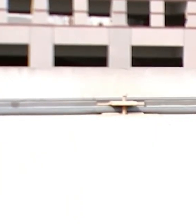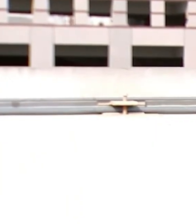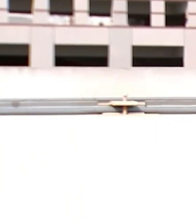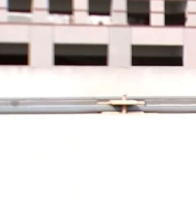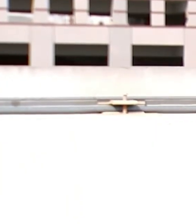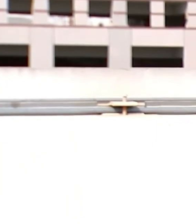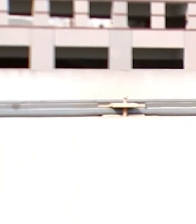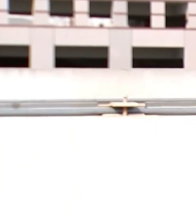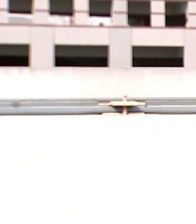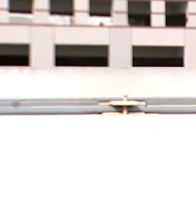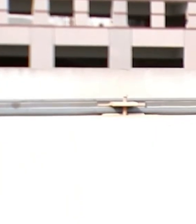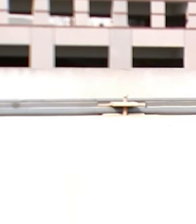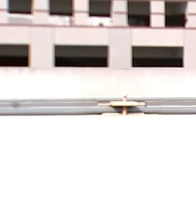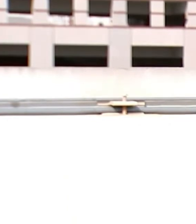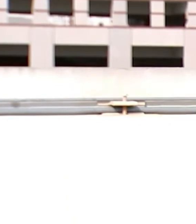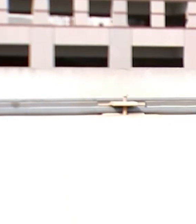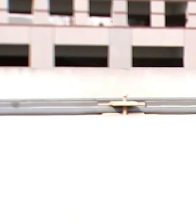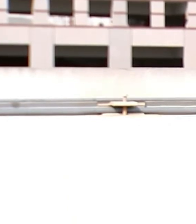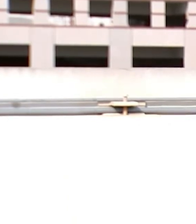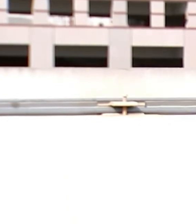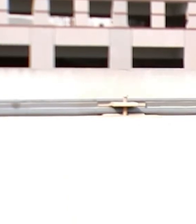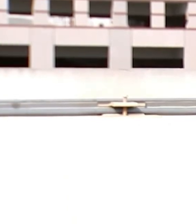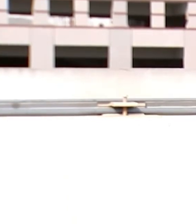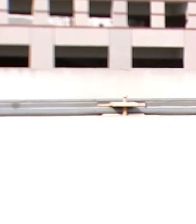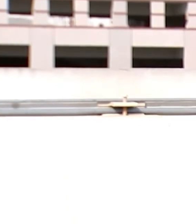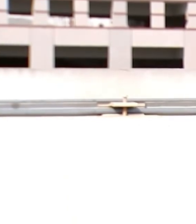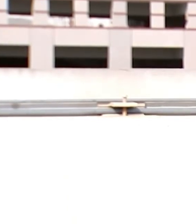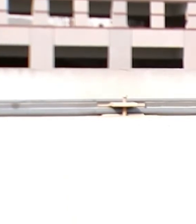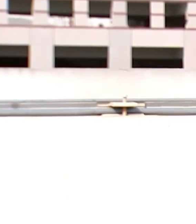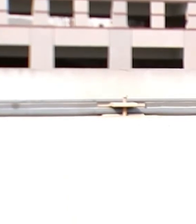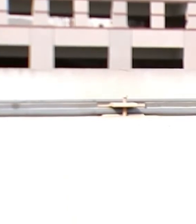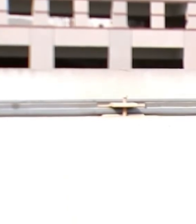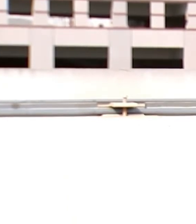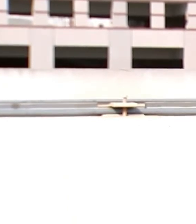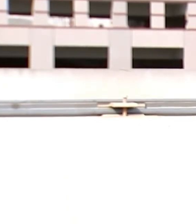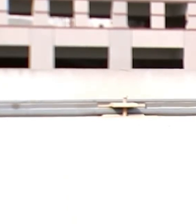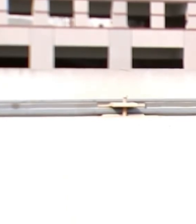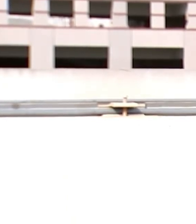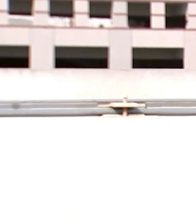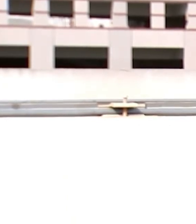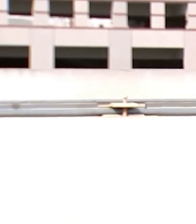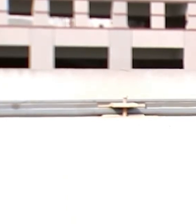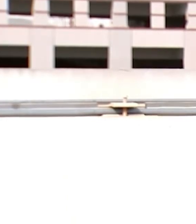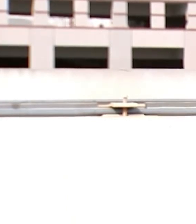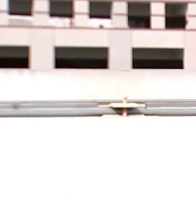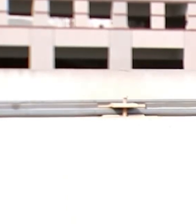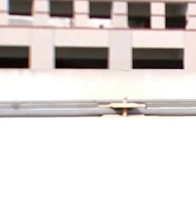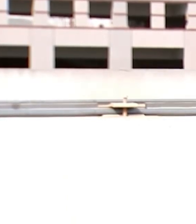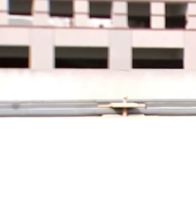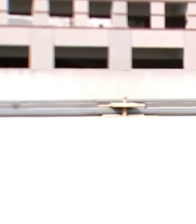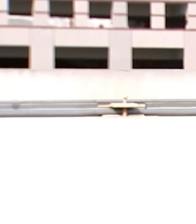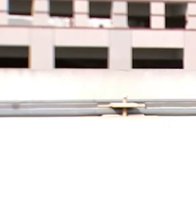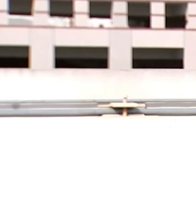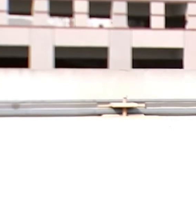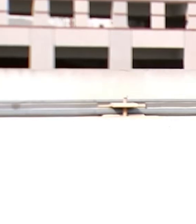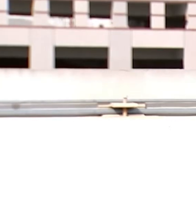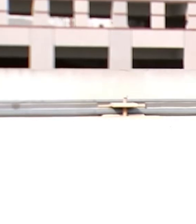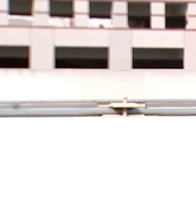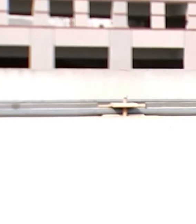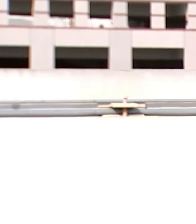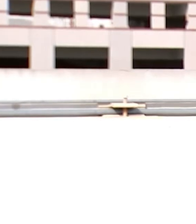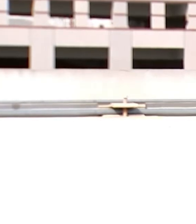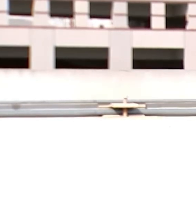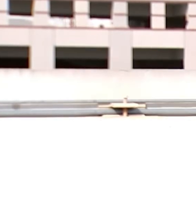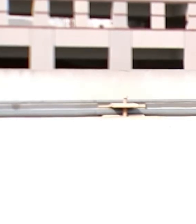nuestras familias, y este es un ejemplo de este. Great. ¿No? And another question about the city